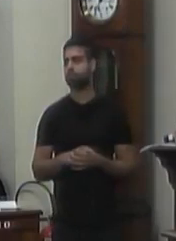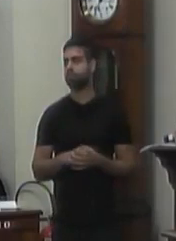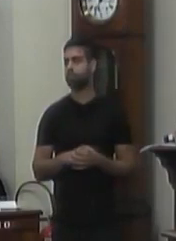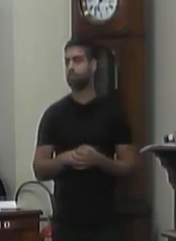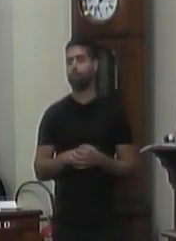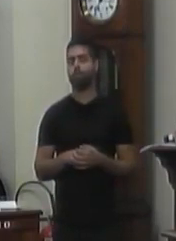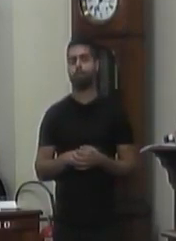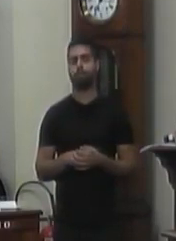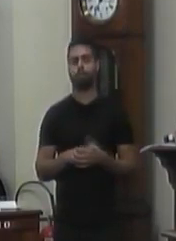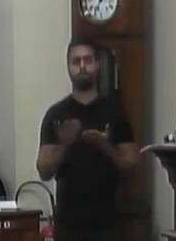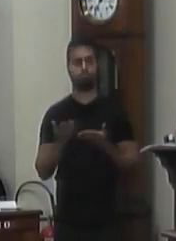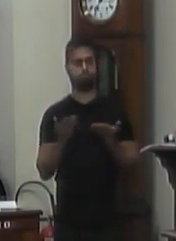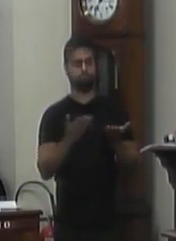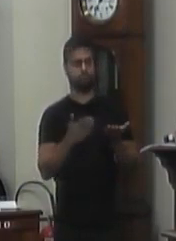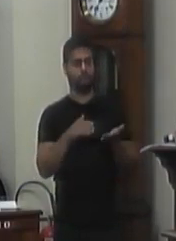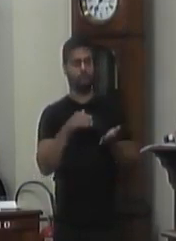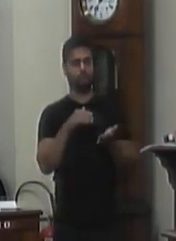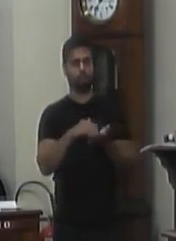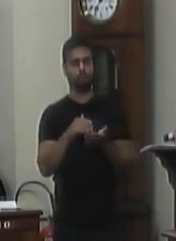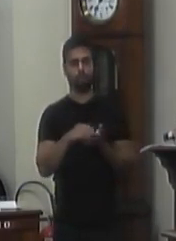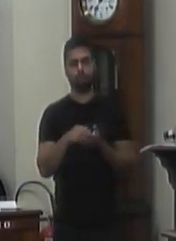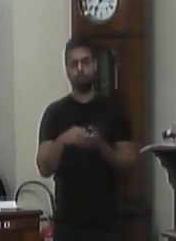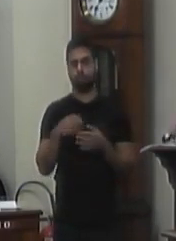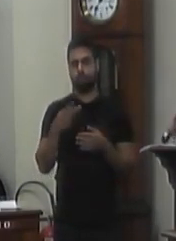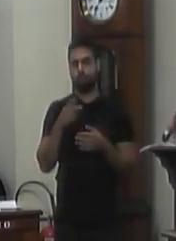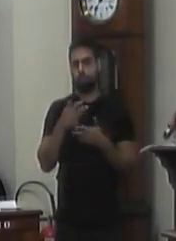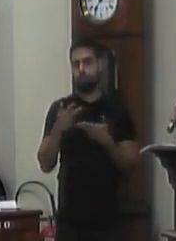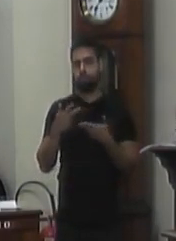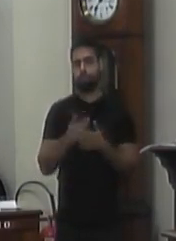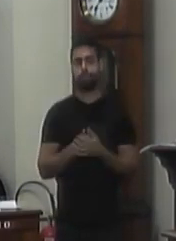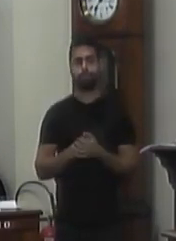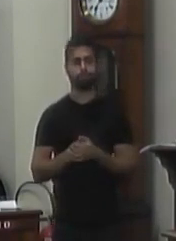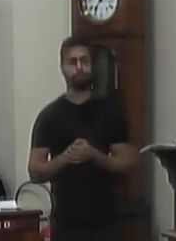fica aí a senhora para suas considerações finais.